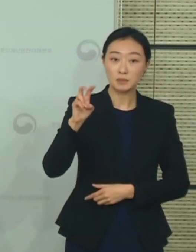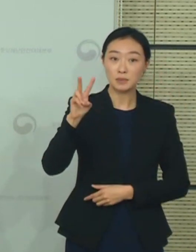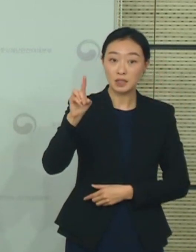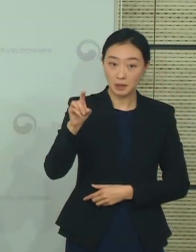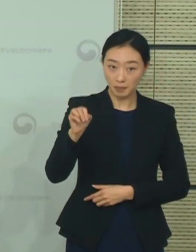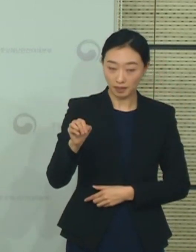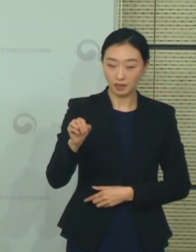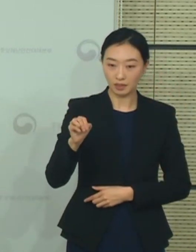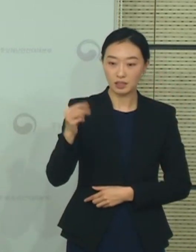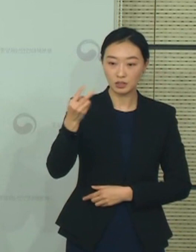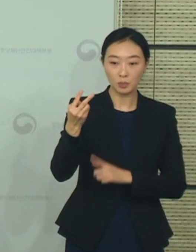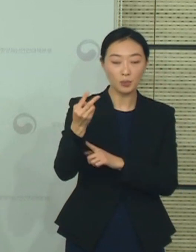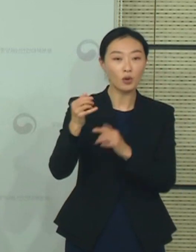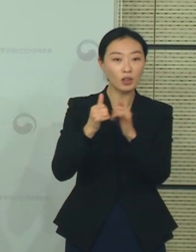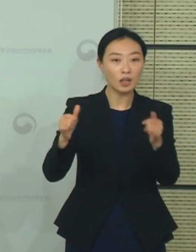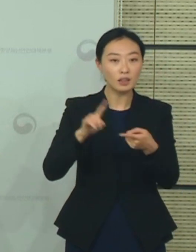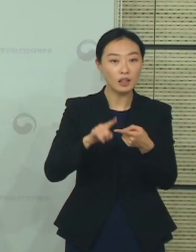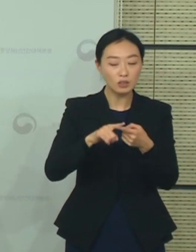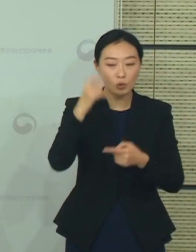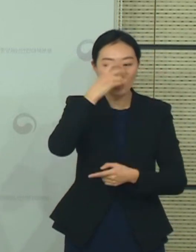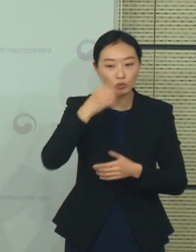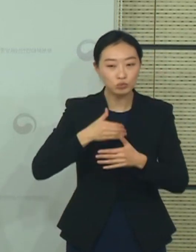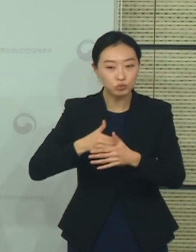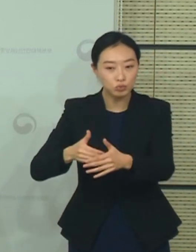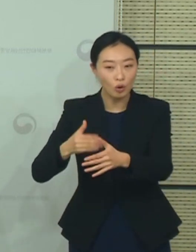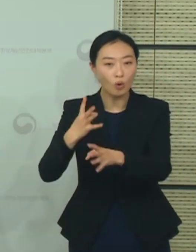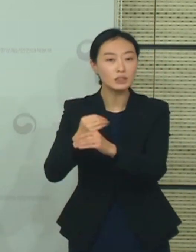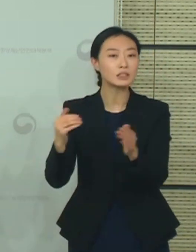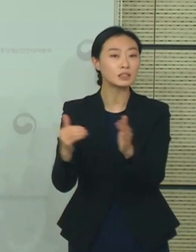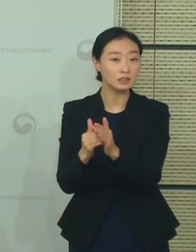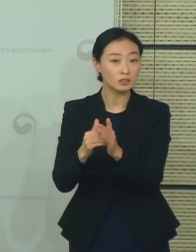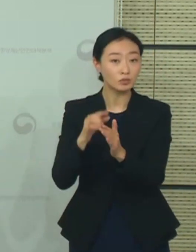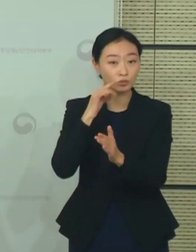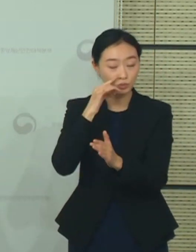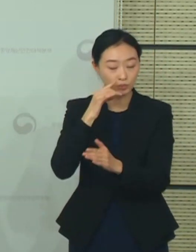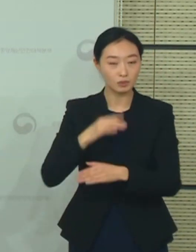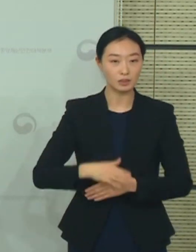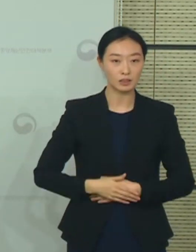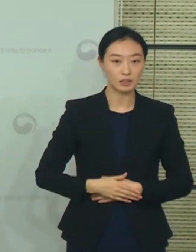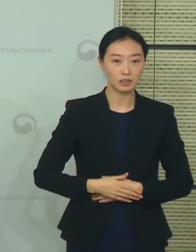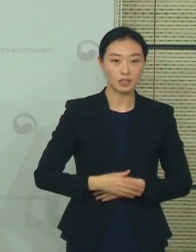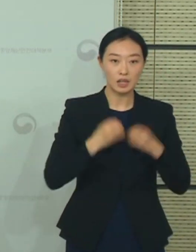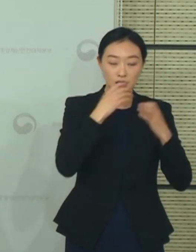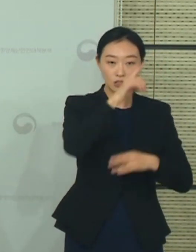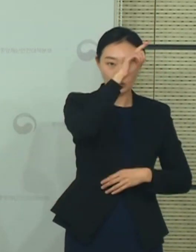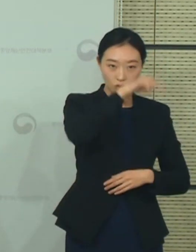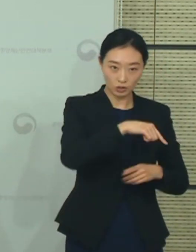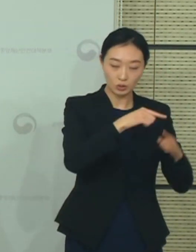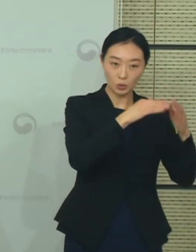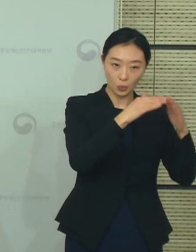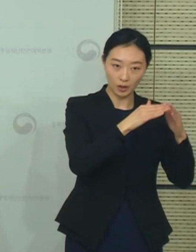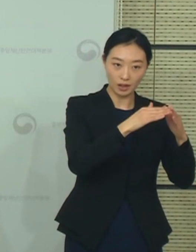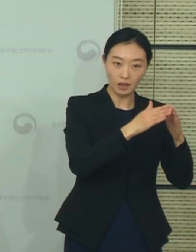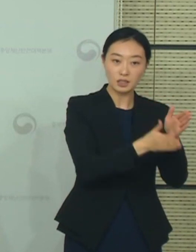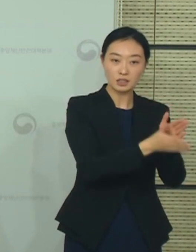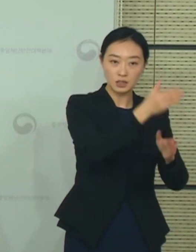대략 얼마나 걸릴 것으로 보시는지 말씀 부탁드리고요. 또 현재까지 신천지 교회 시설 폐쇄나 조치 현황도 좀 있으면 알고